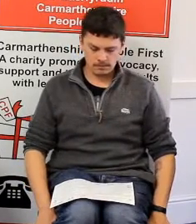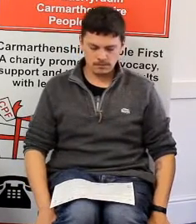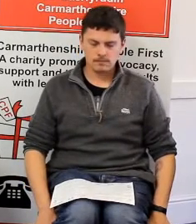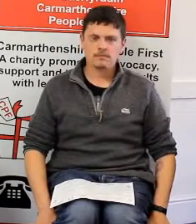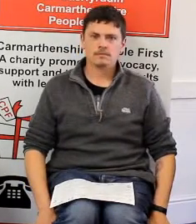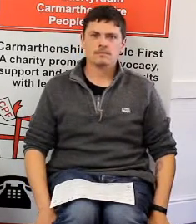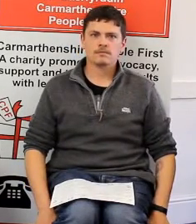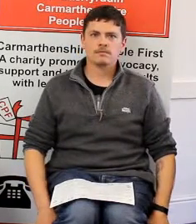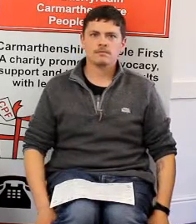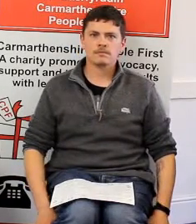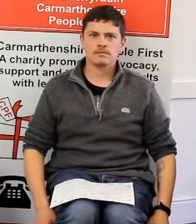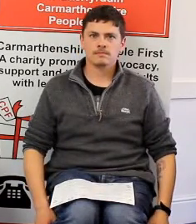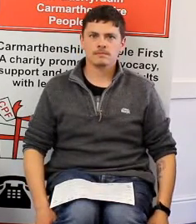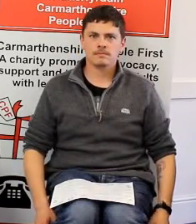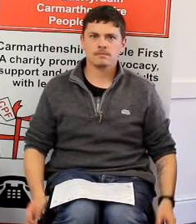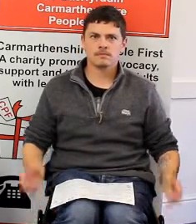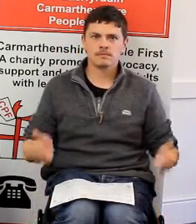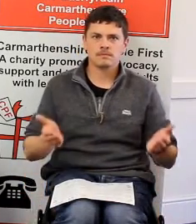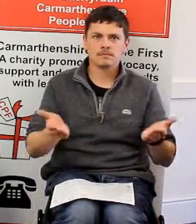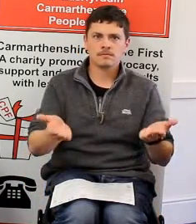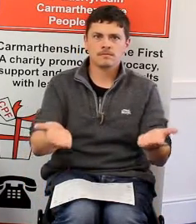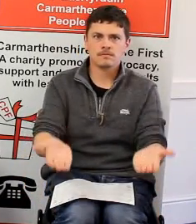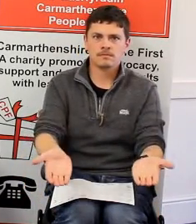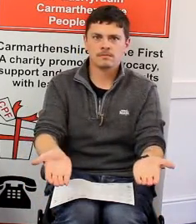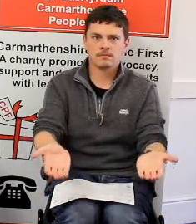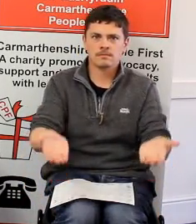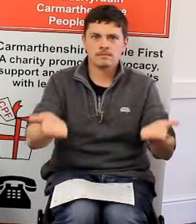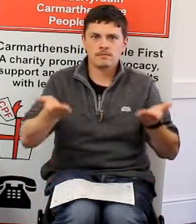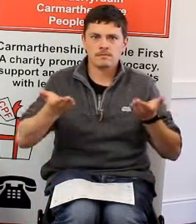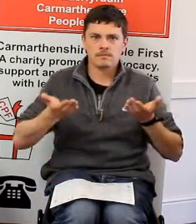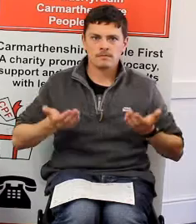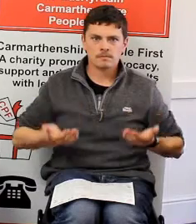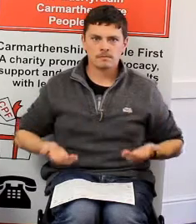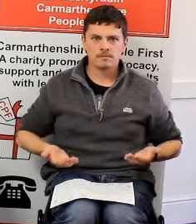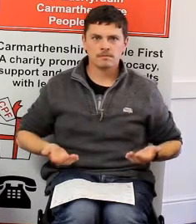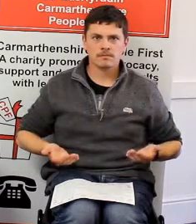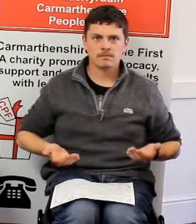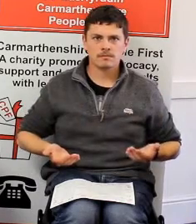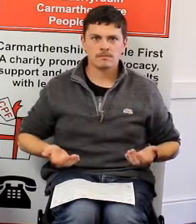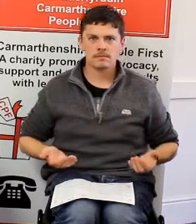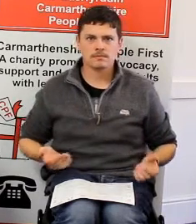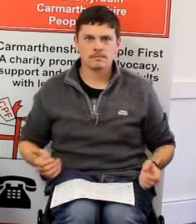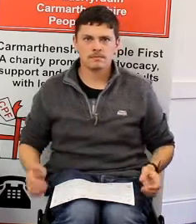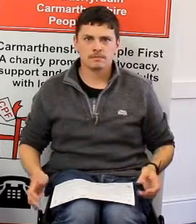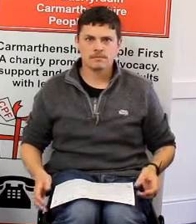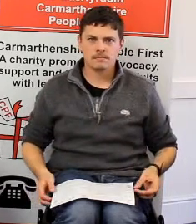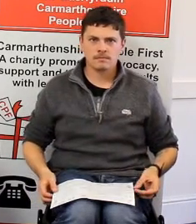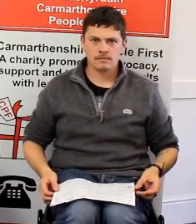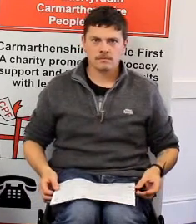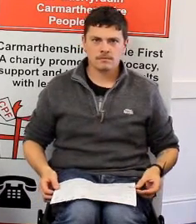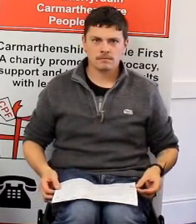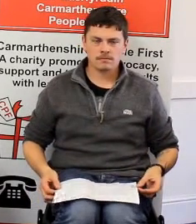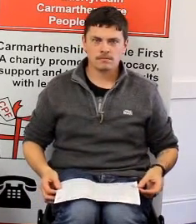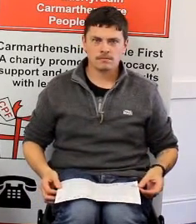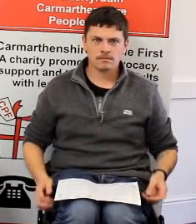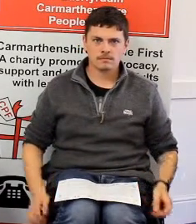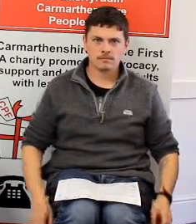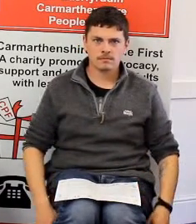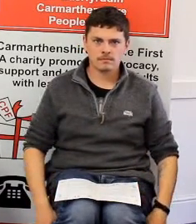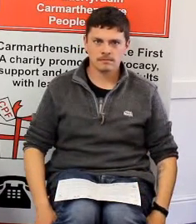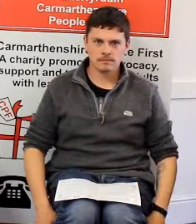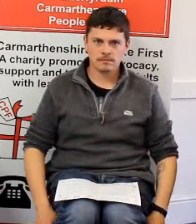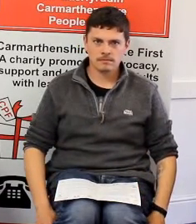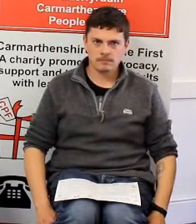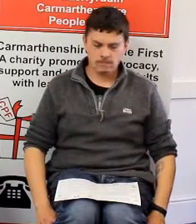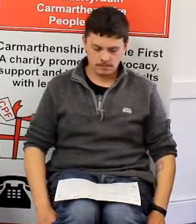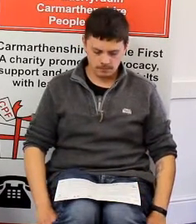y mostad yn chwilio am aelodau newydd ac mae croeso I chi ymuno â phobl